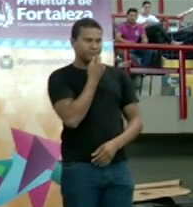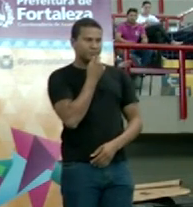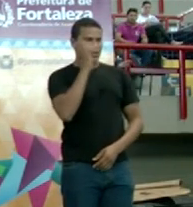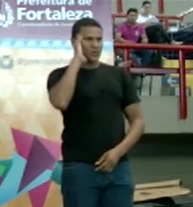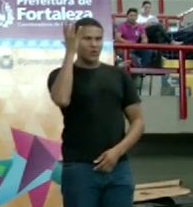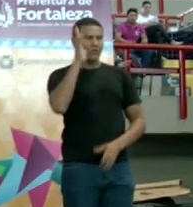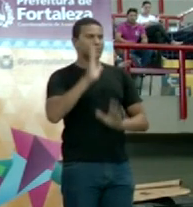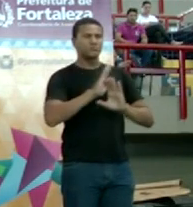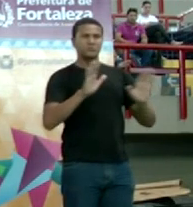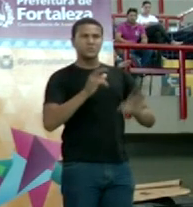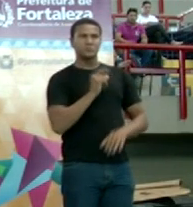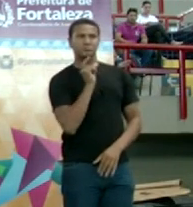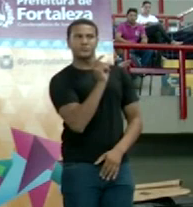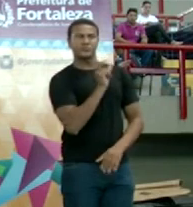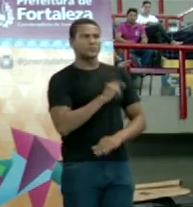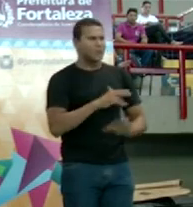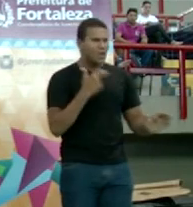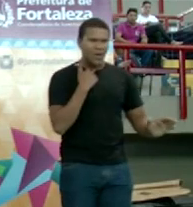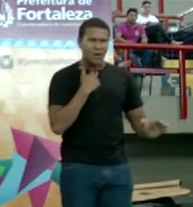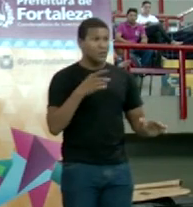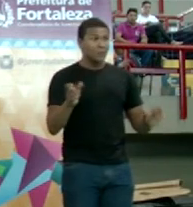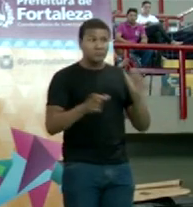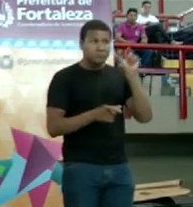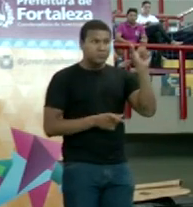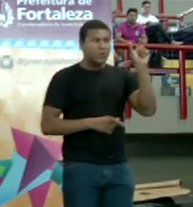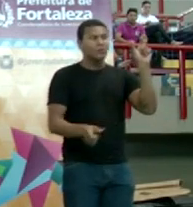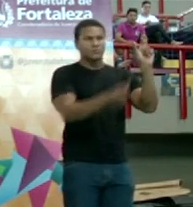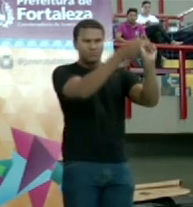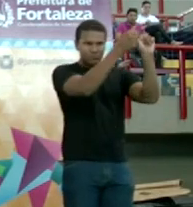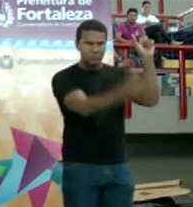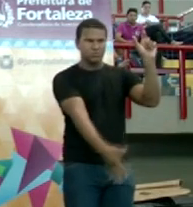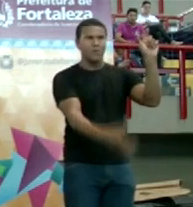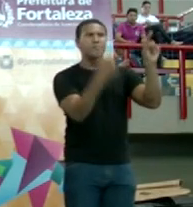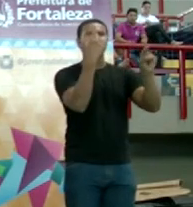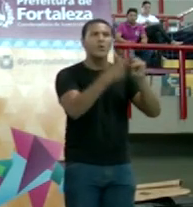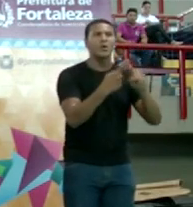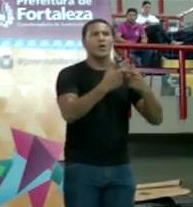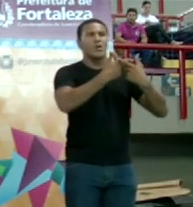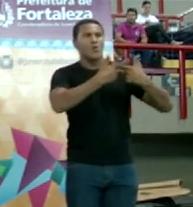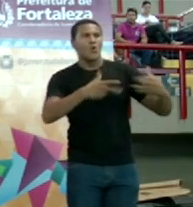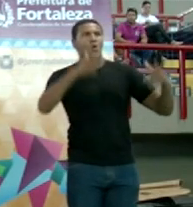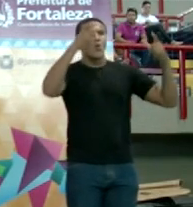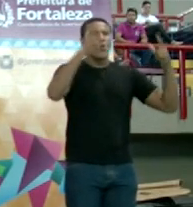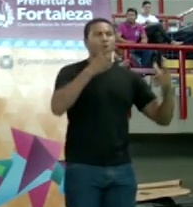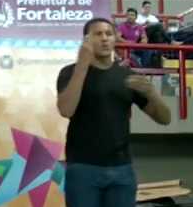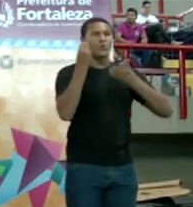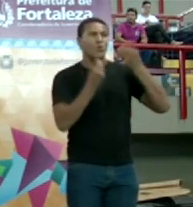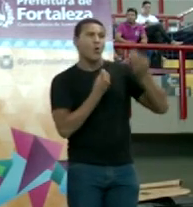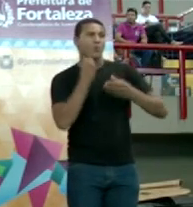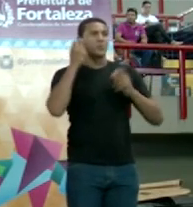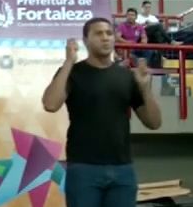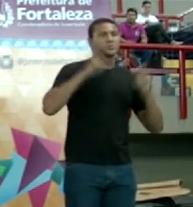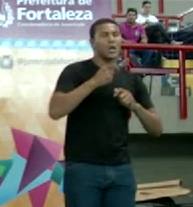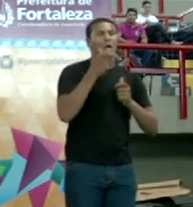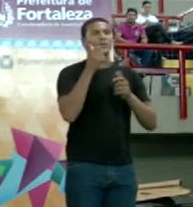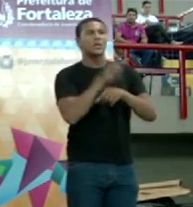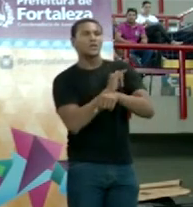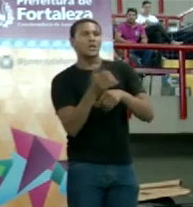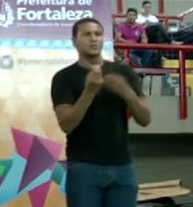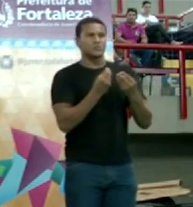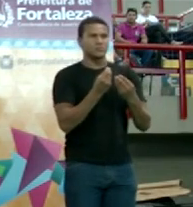vai trabalhar isso no próximo encontro. Onde será feito? Quando você diz assim, é necessário que as escolas